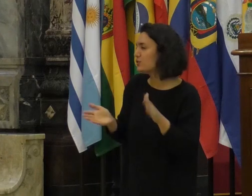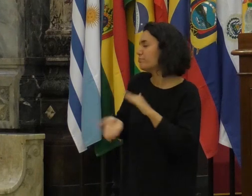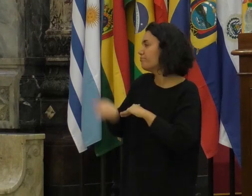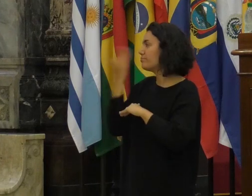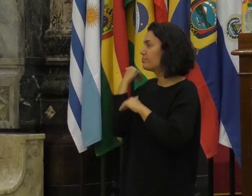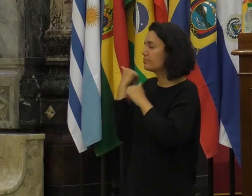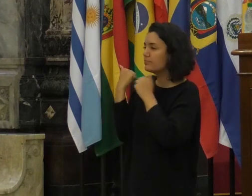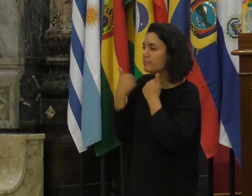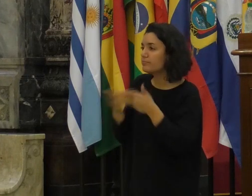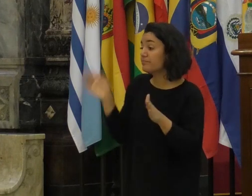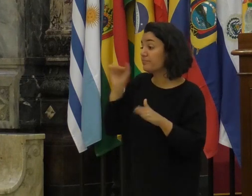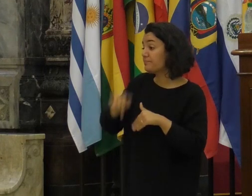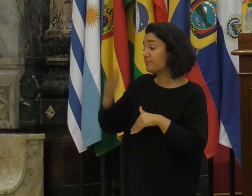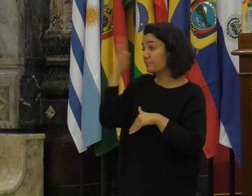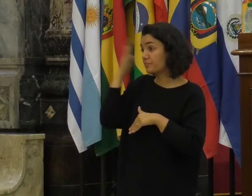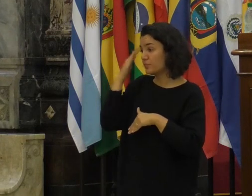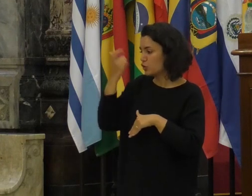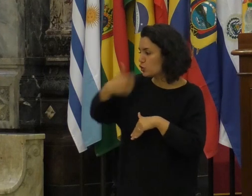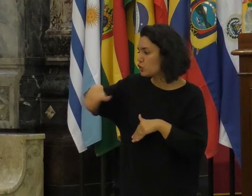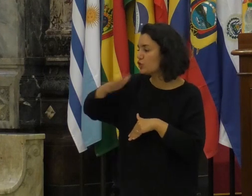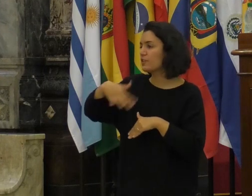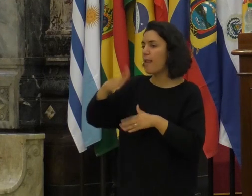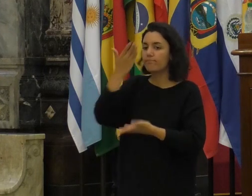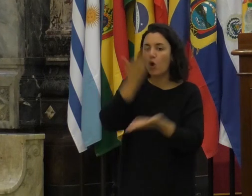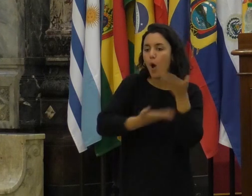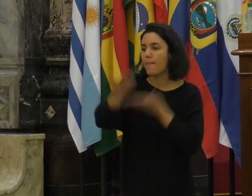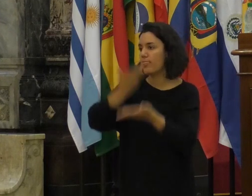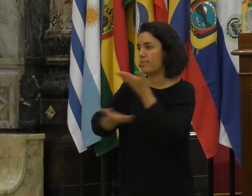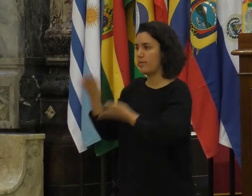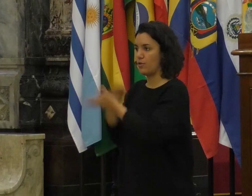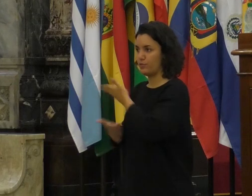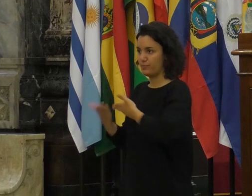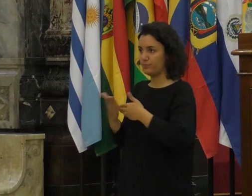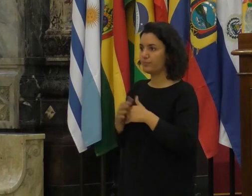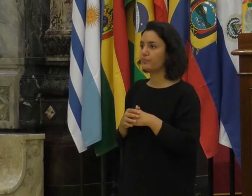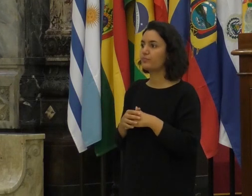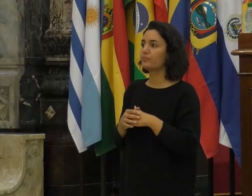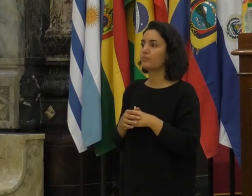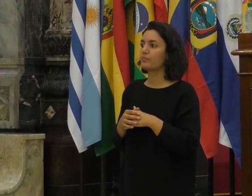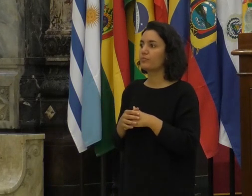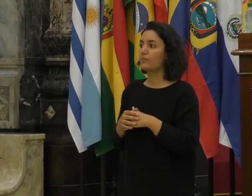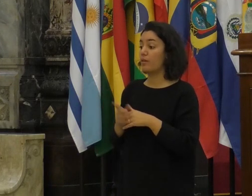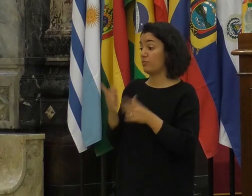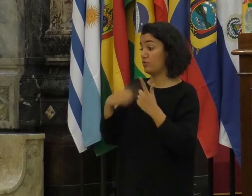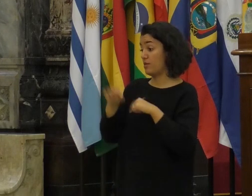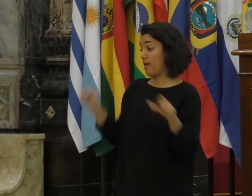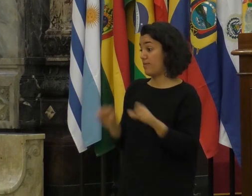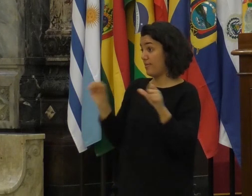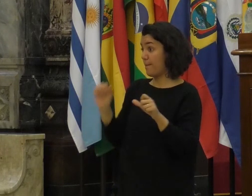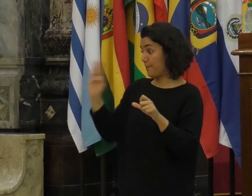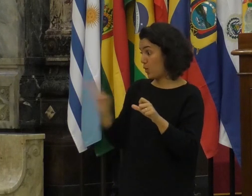ser conocimiento socialmente distribuido y la actividad de su producción se